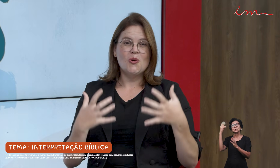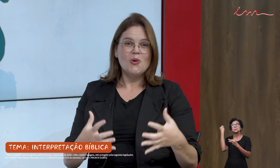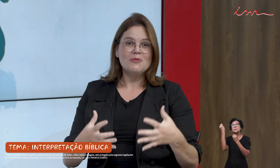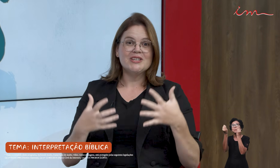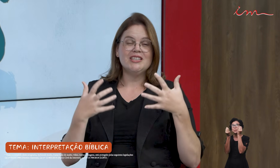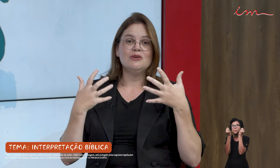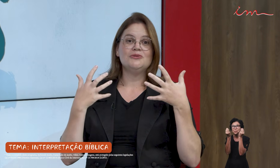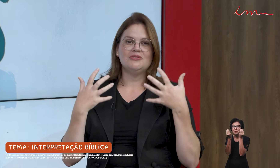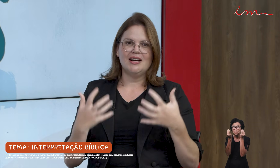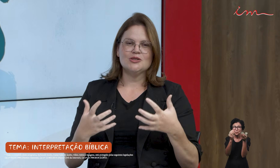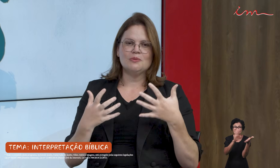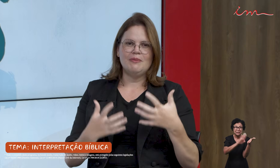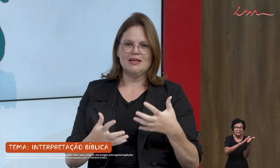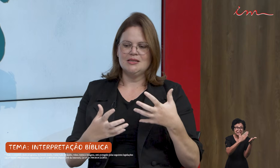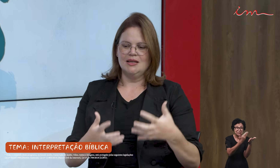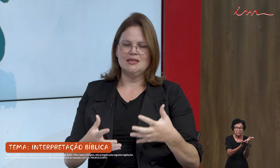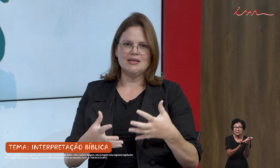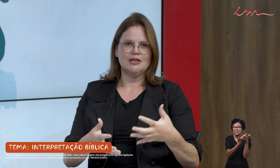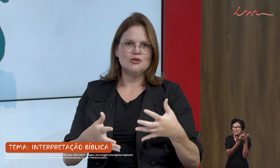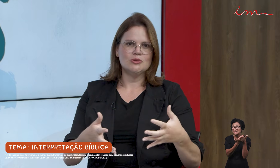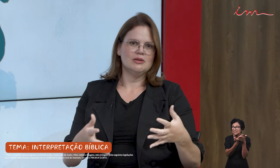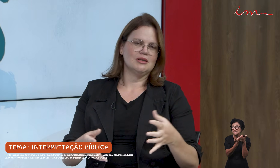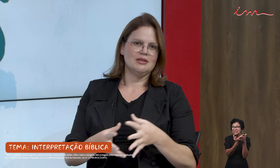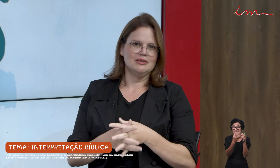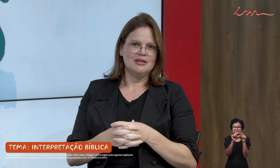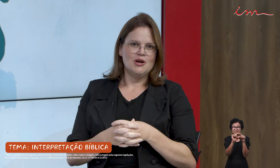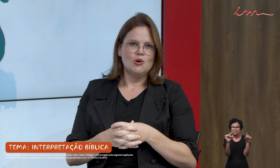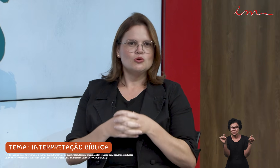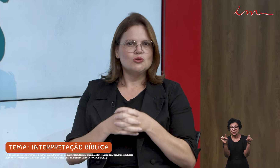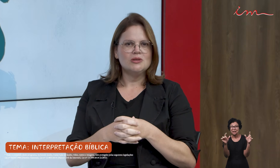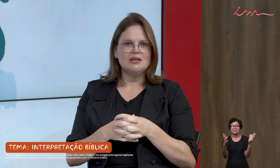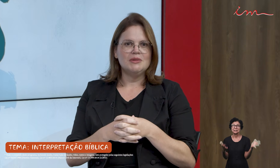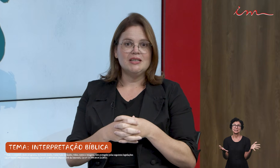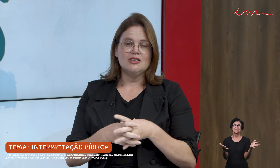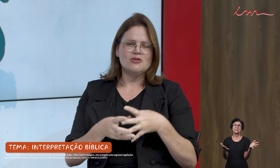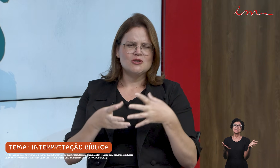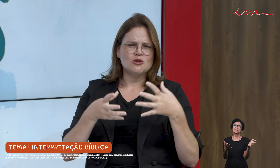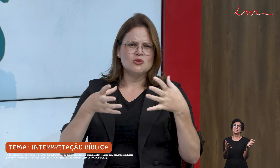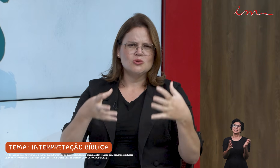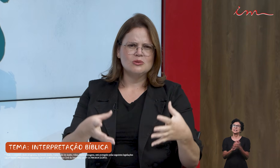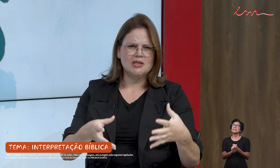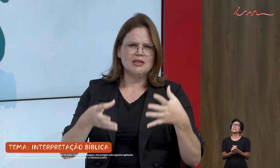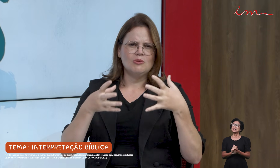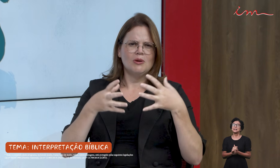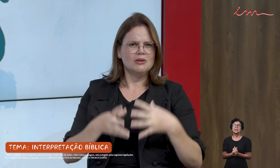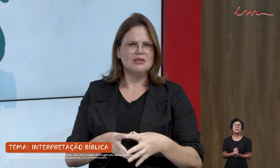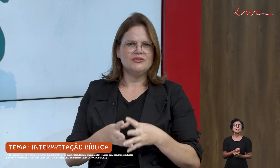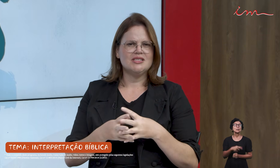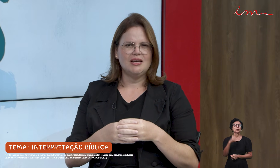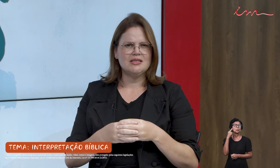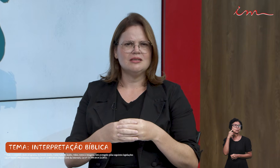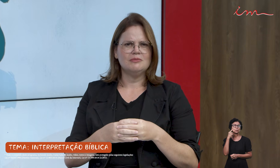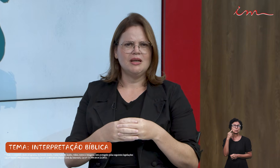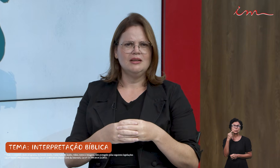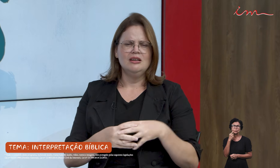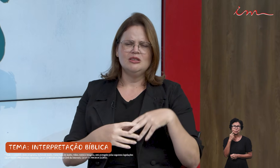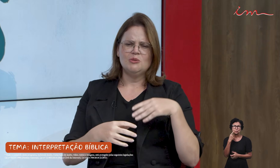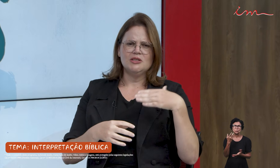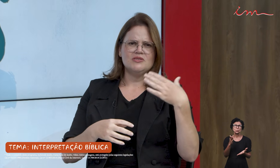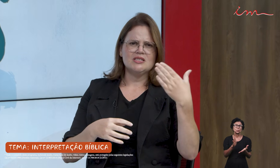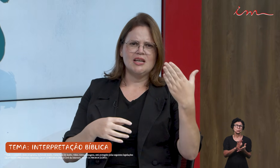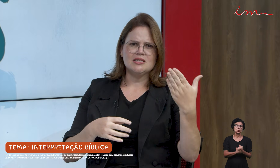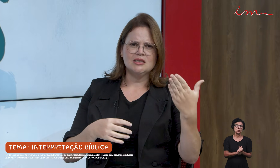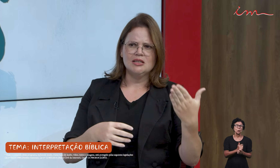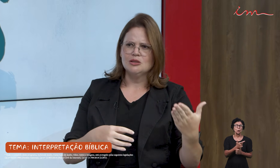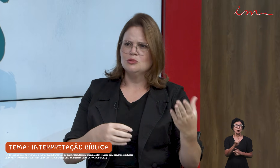Senhor, como que eu faço para sinalizar isso daqui? O surdo na minha igreja não é só surdo, ele tem uma outra deficiência também. Tem